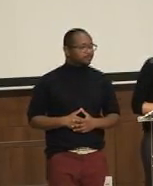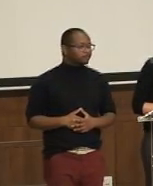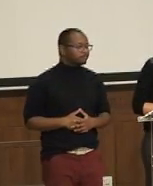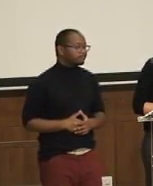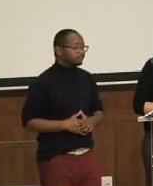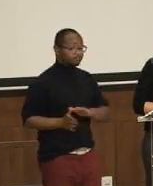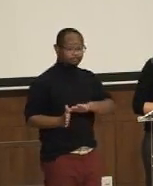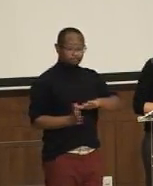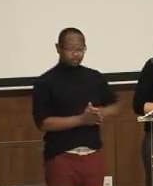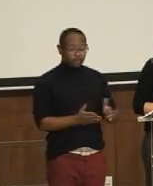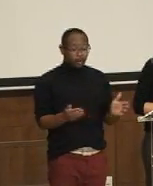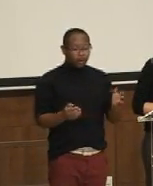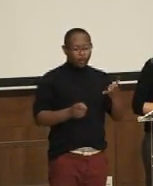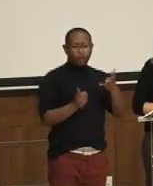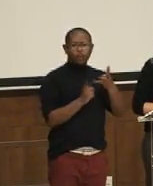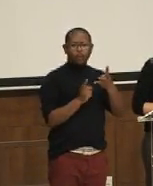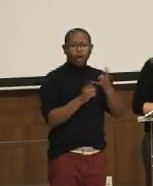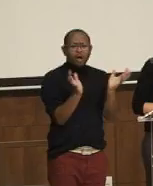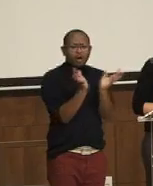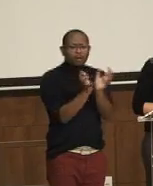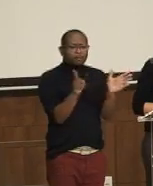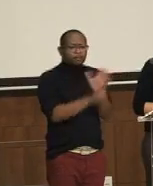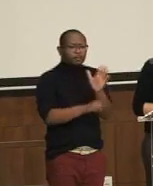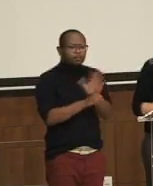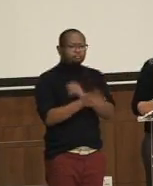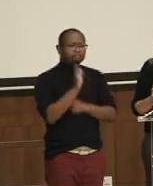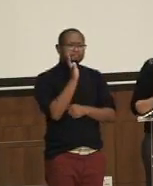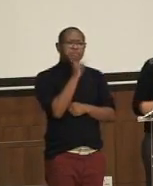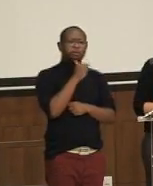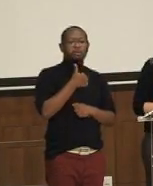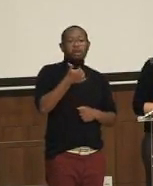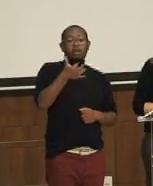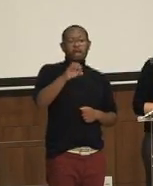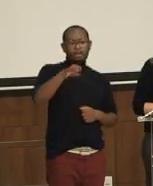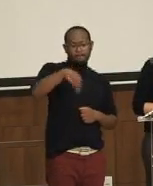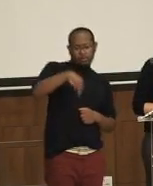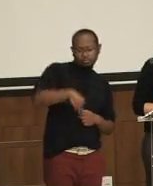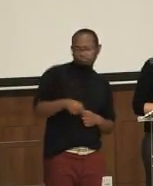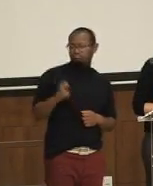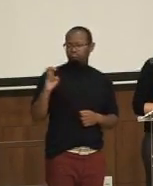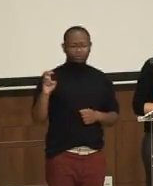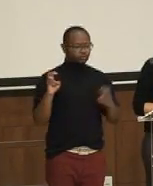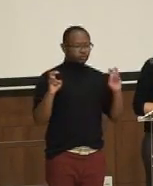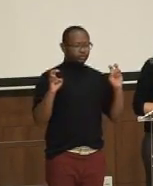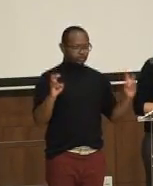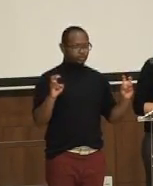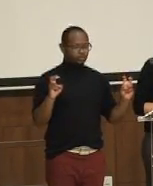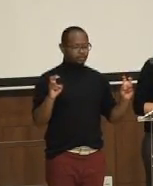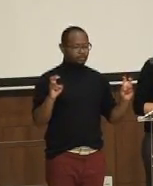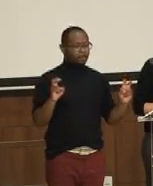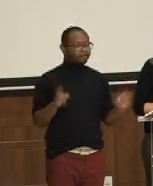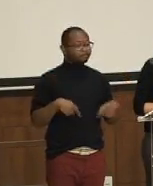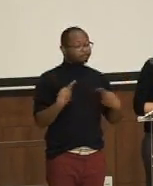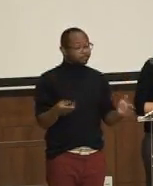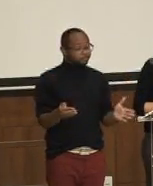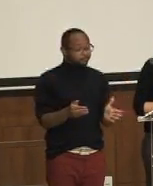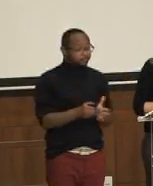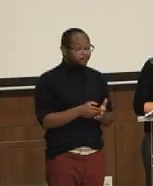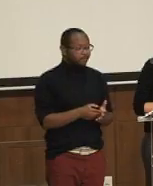O quarto bloco terá duração máxima de 10 minutos, 5 minutos para cada candidato. Será destinado às considerações finais